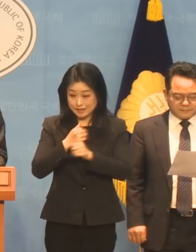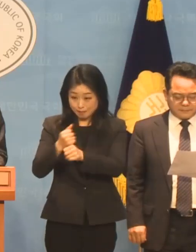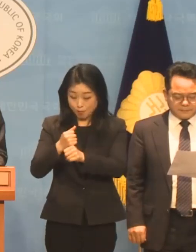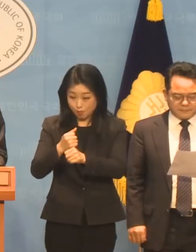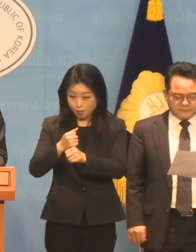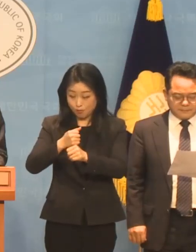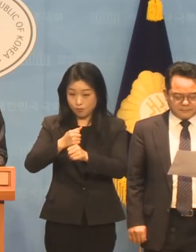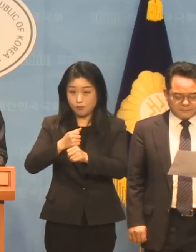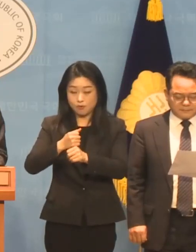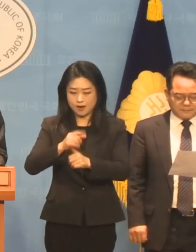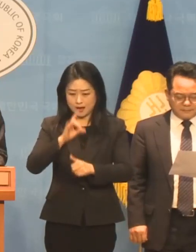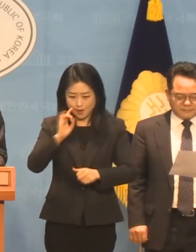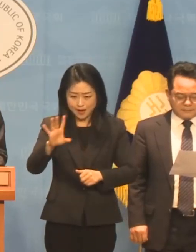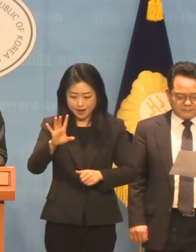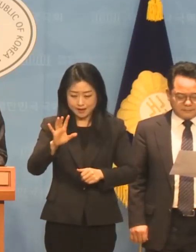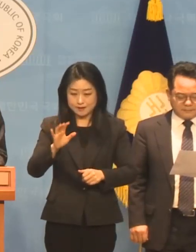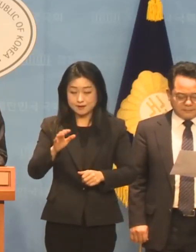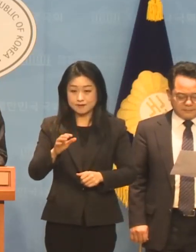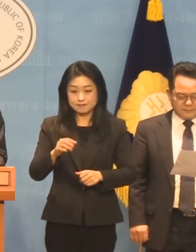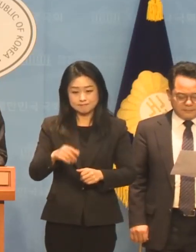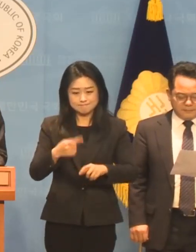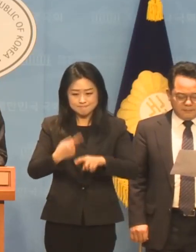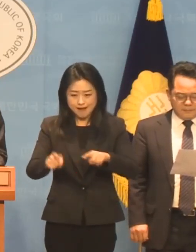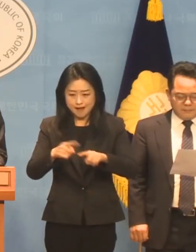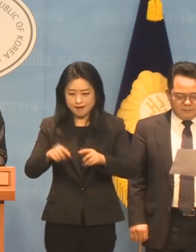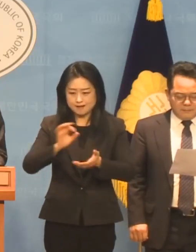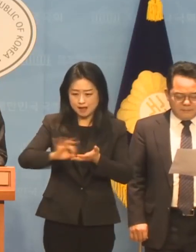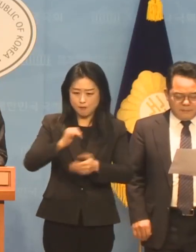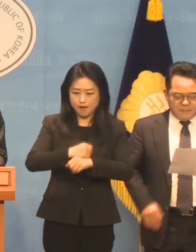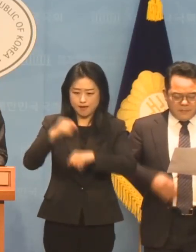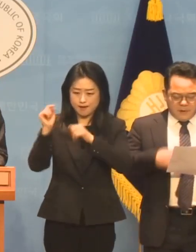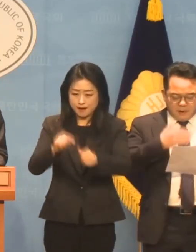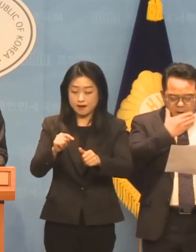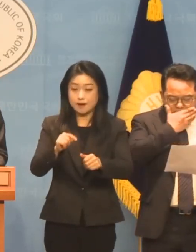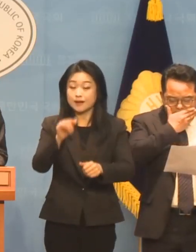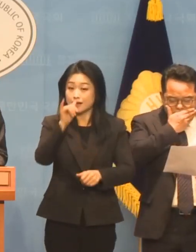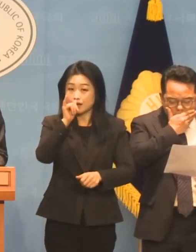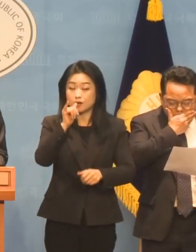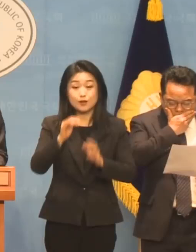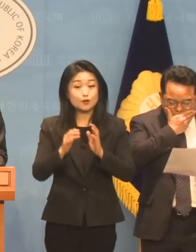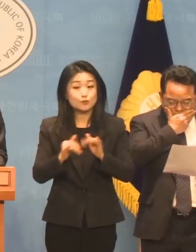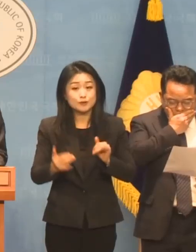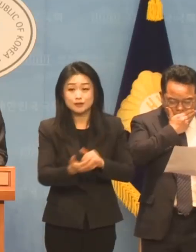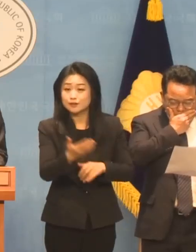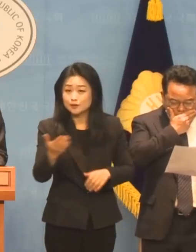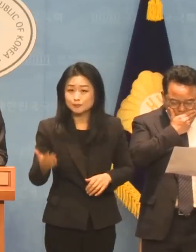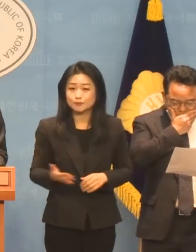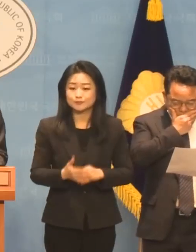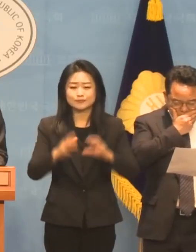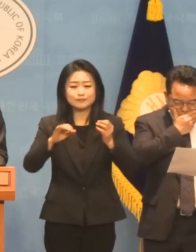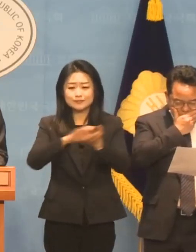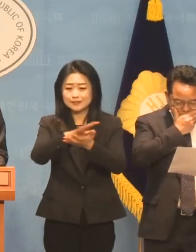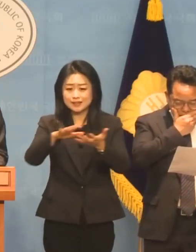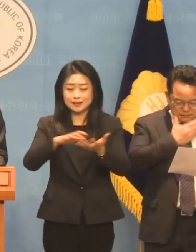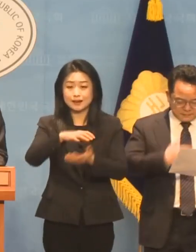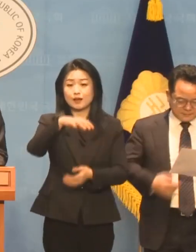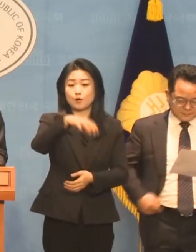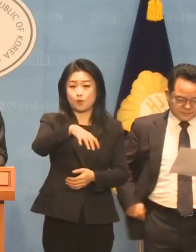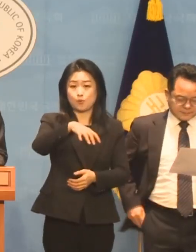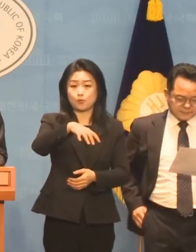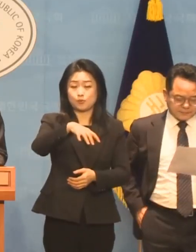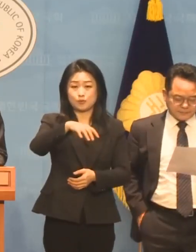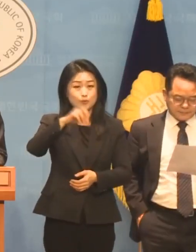사용할 것을 지시했다는 증언마저 나오고 있습니다. 국민께서는 내란 세력이